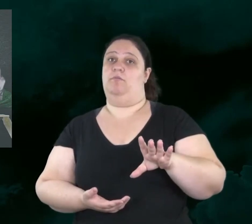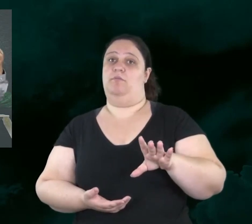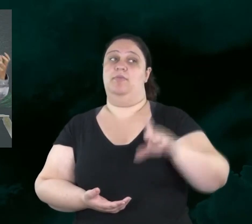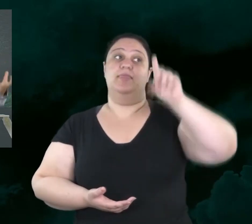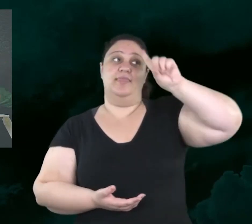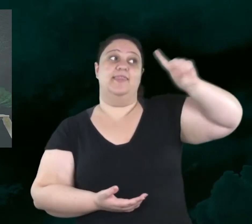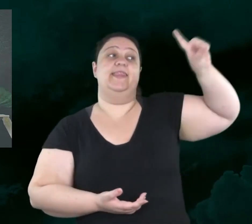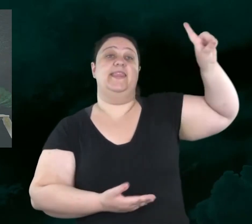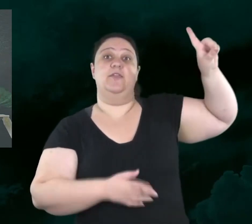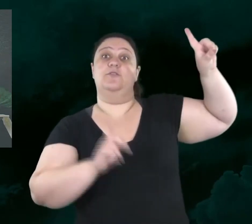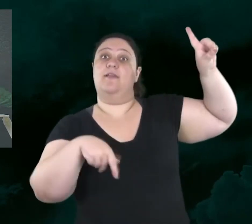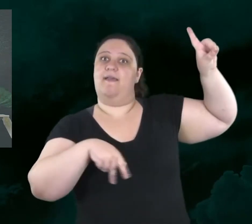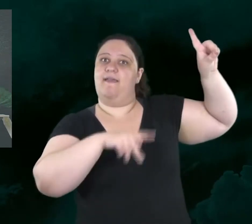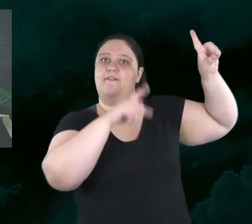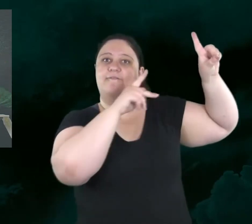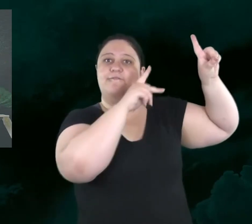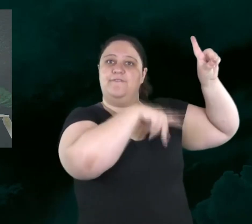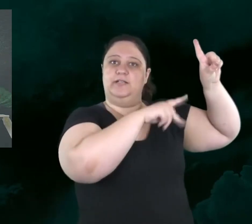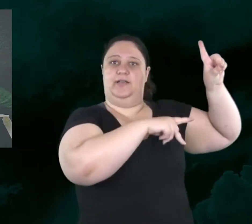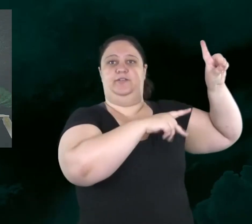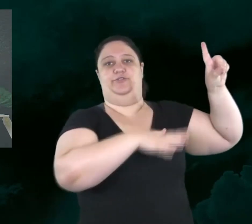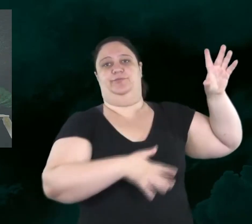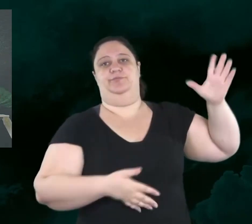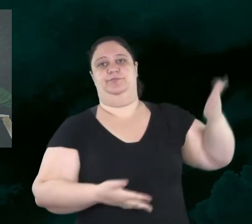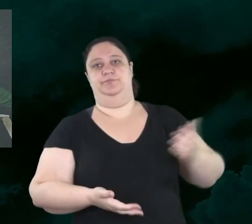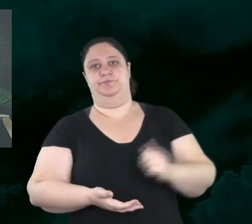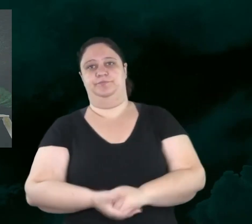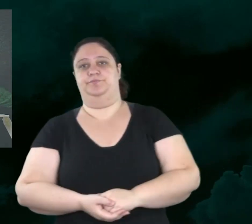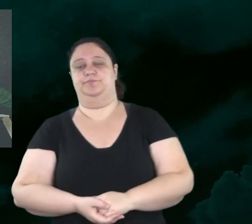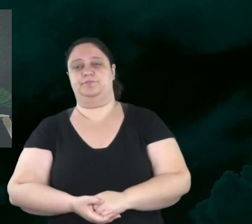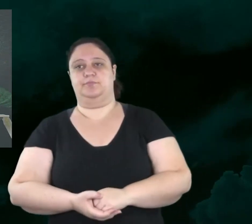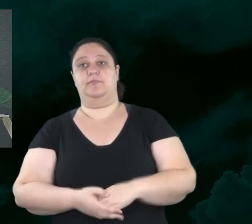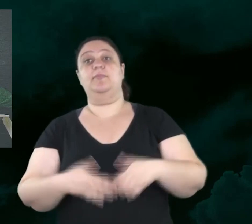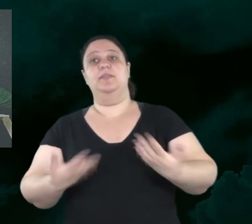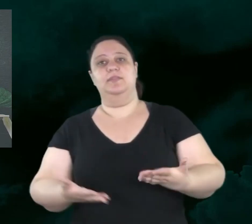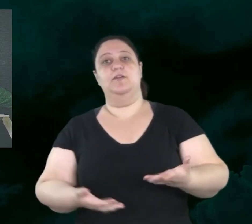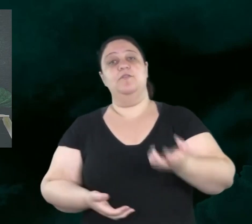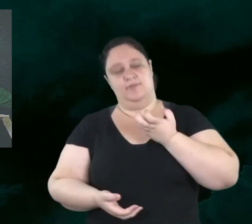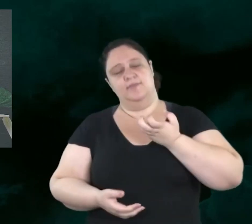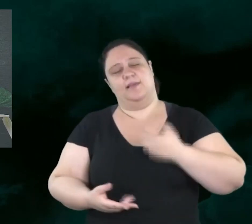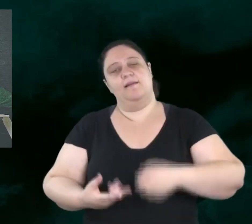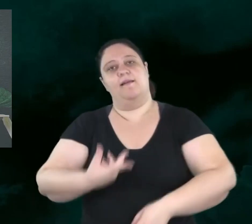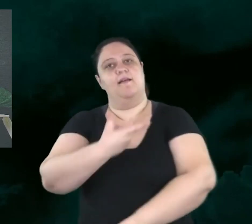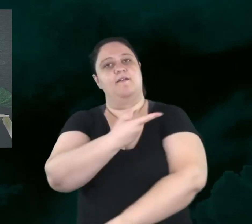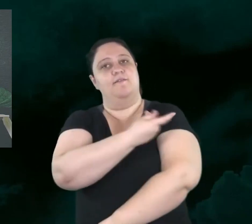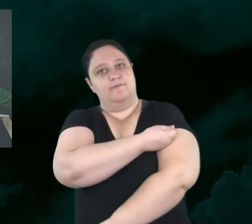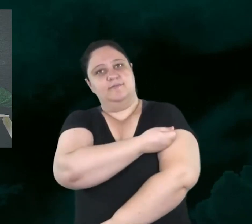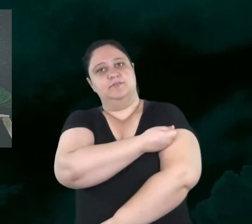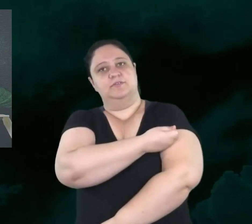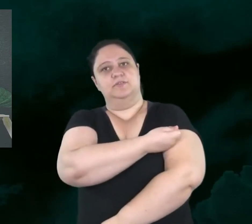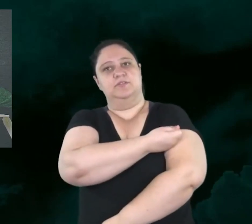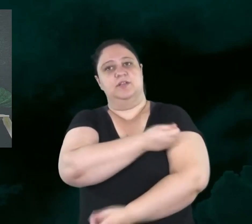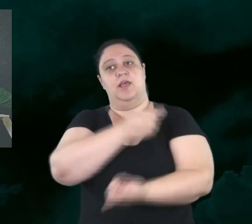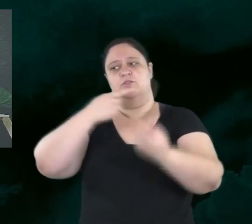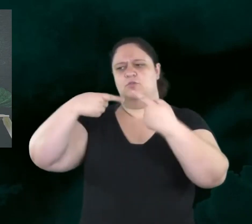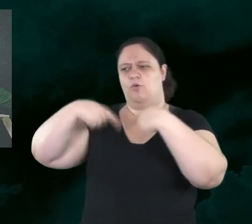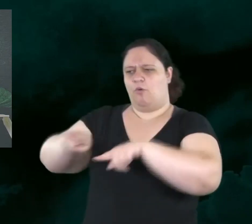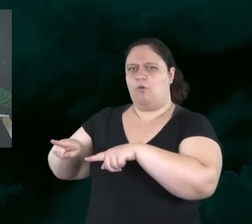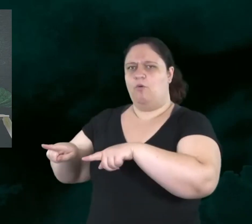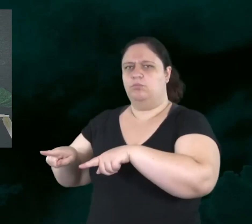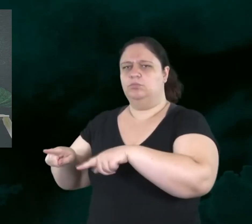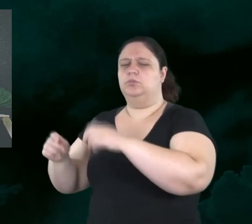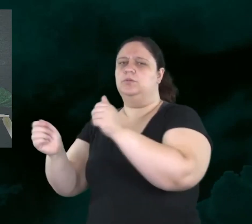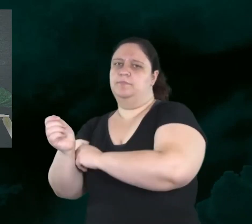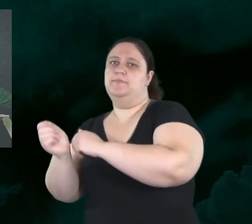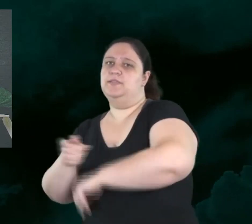própria verdade. Portanto, irmãos, se nós queremos ser vacinados contra esse mistério da